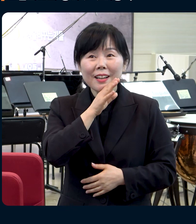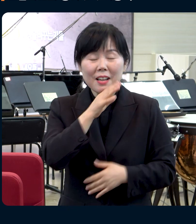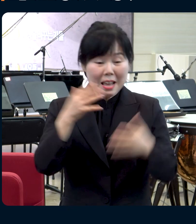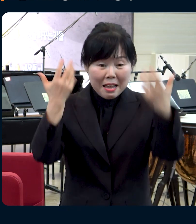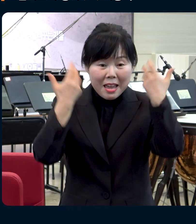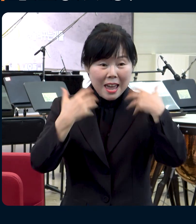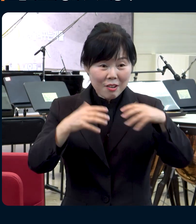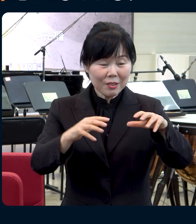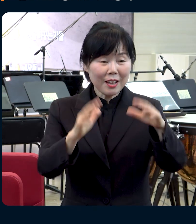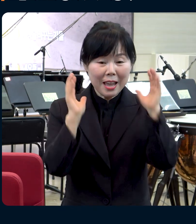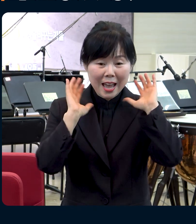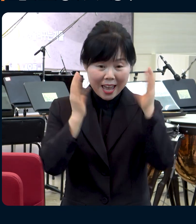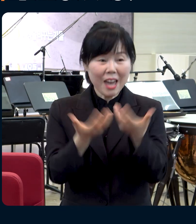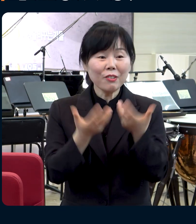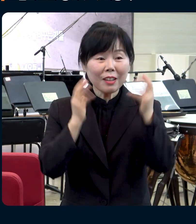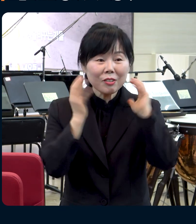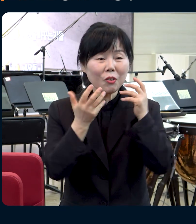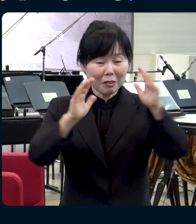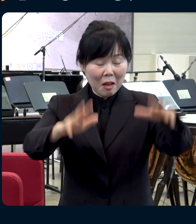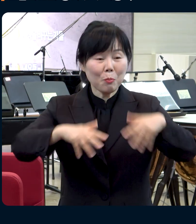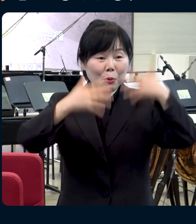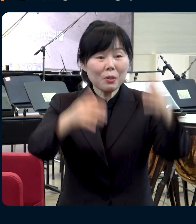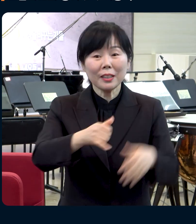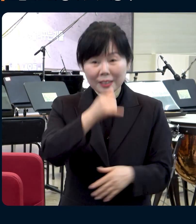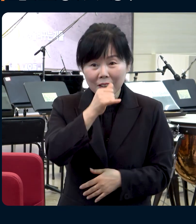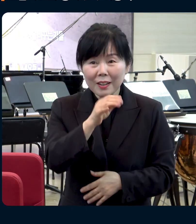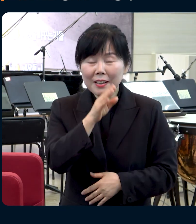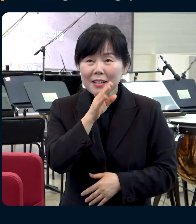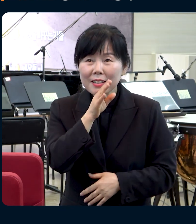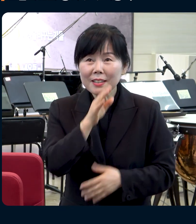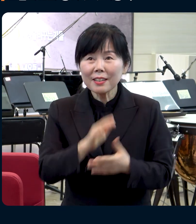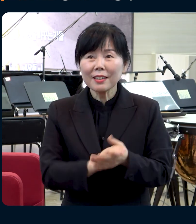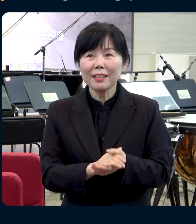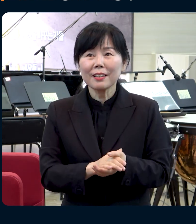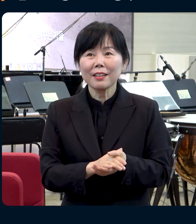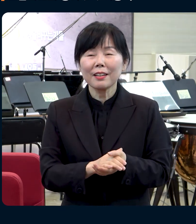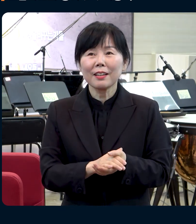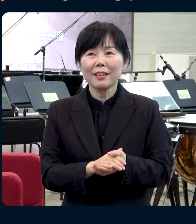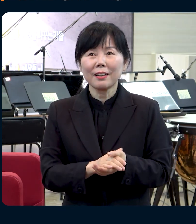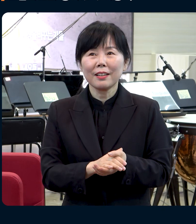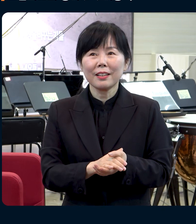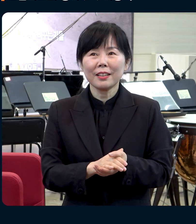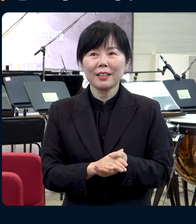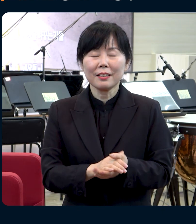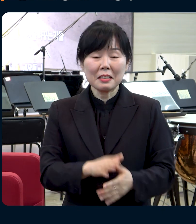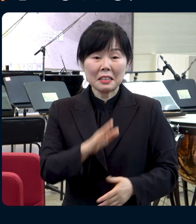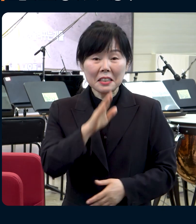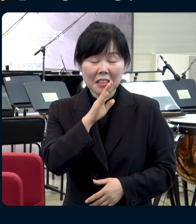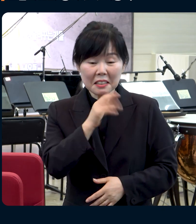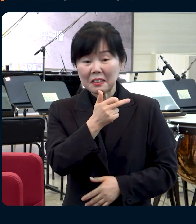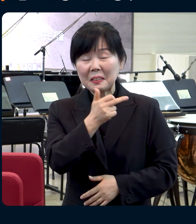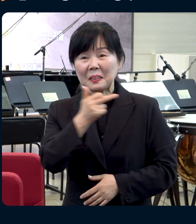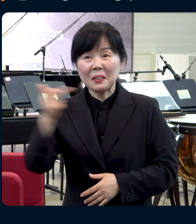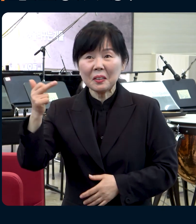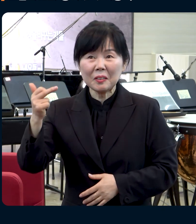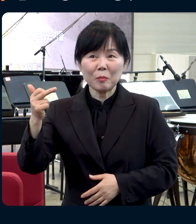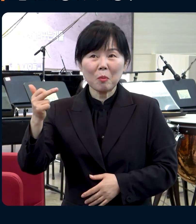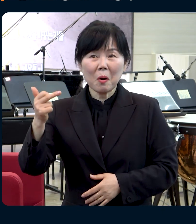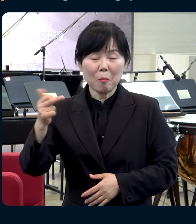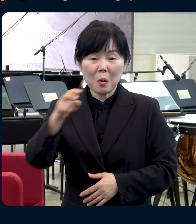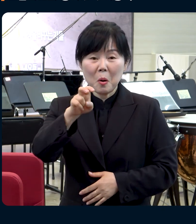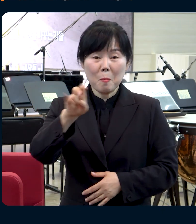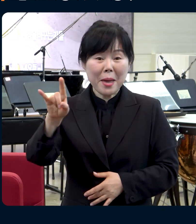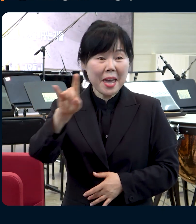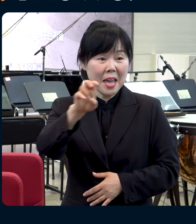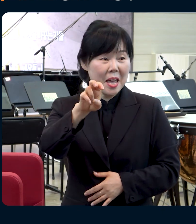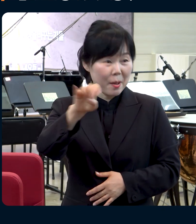막 뉴스에 나오고 막 확 해갖고 막 무서운 때가 있잖아요. 웬만한 거야 우리 괜찮지만은 진짜 엄청난 태풍, 뭐 매미 막 이런